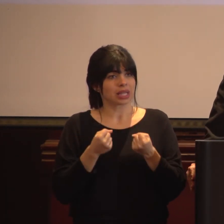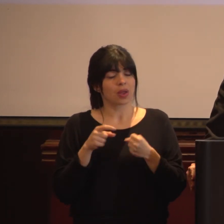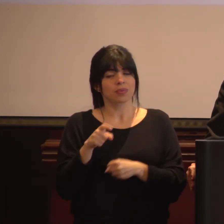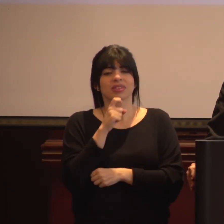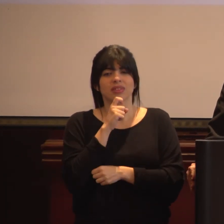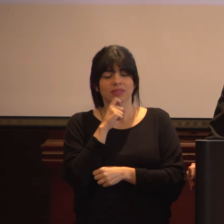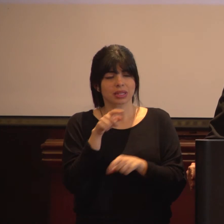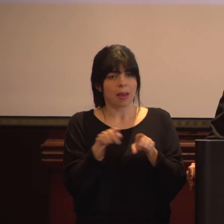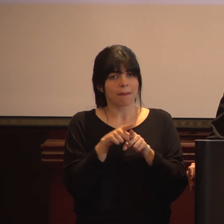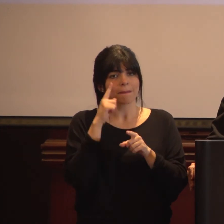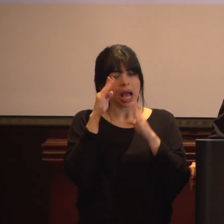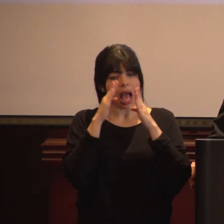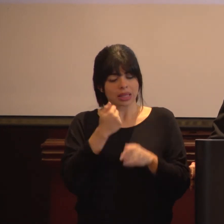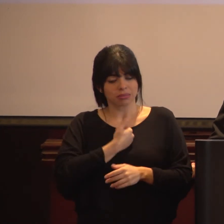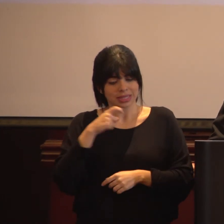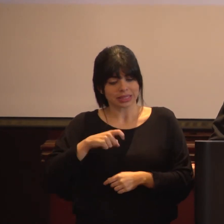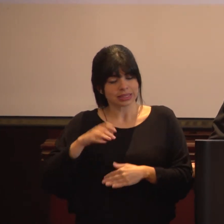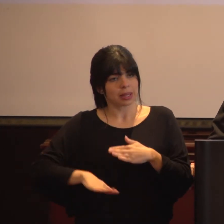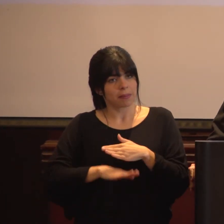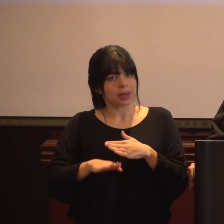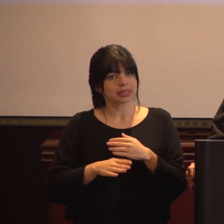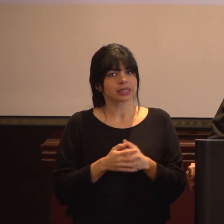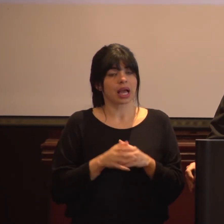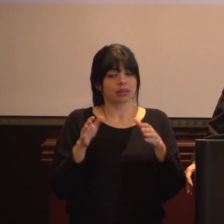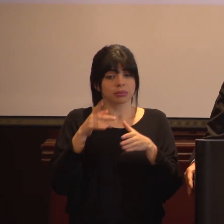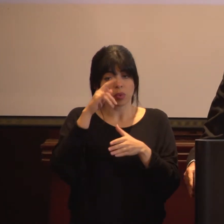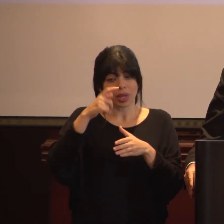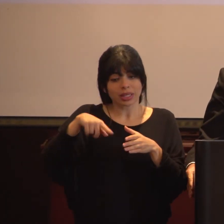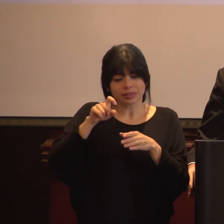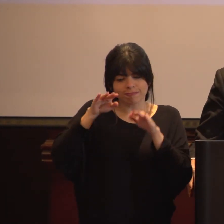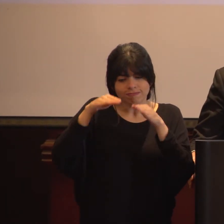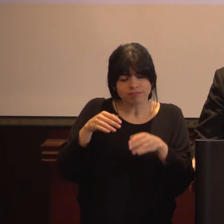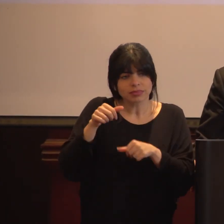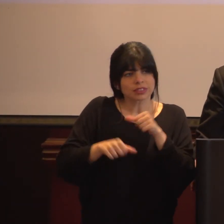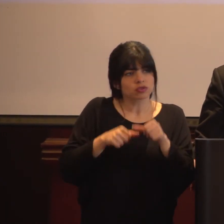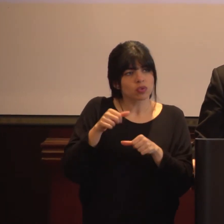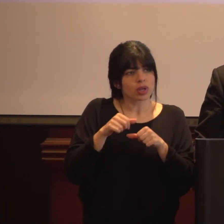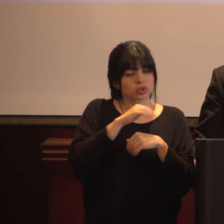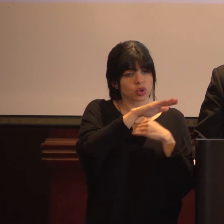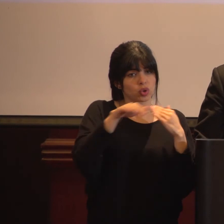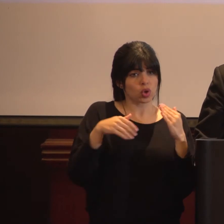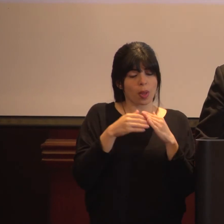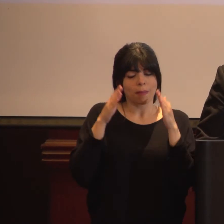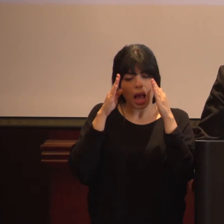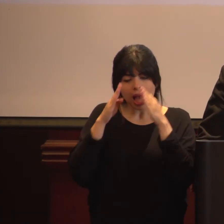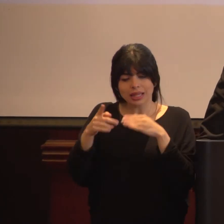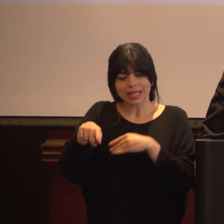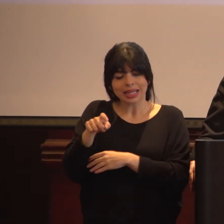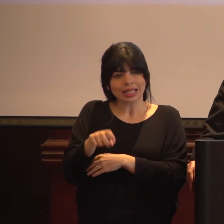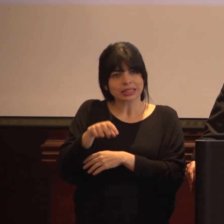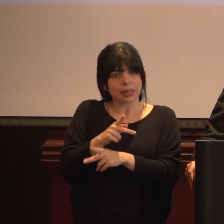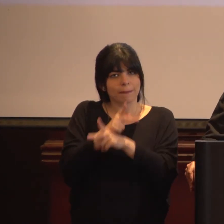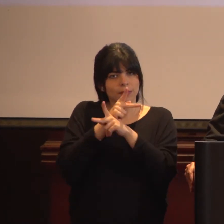dificultades para cubrir sus necesidades básicas es preciso enfocar nuestros esfuerzos comunes para atender las necesidades